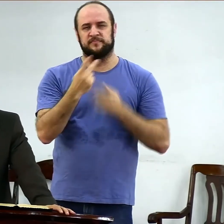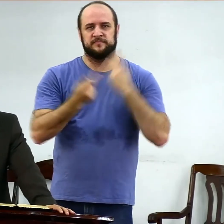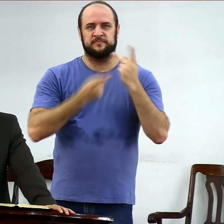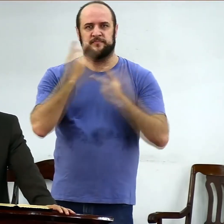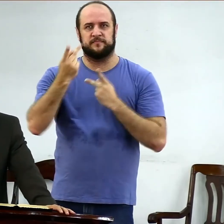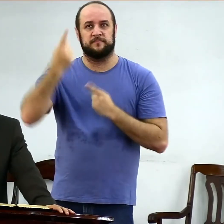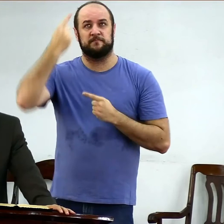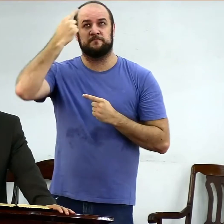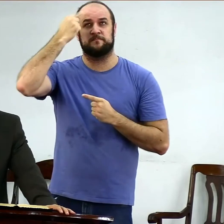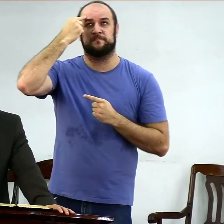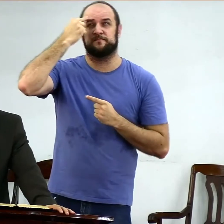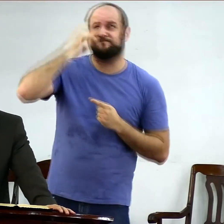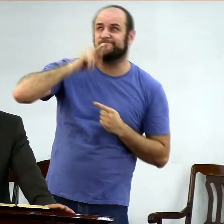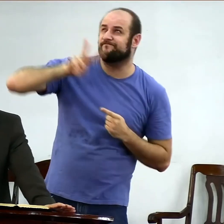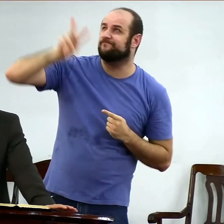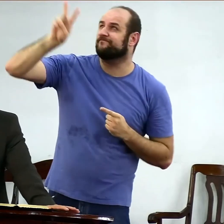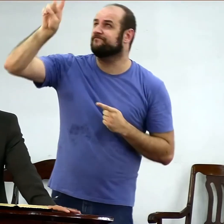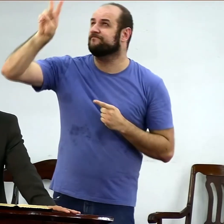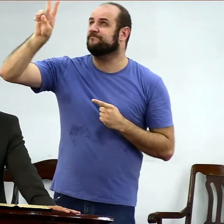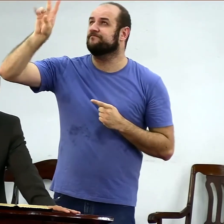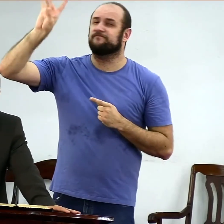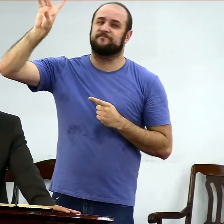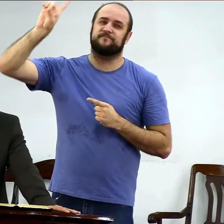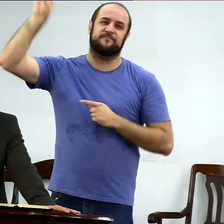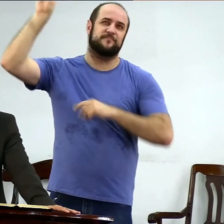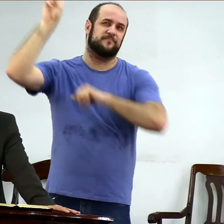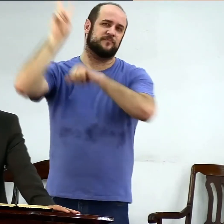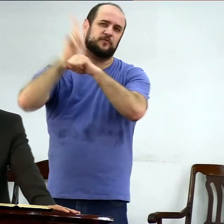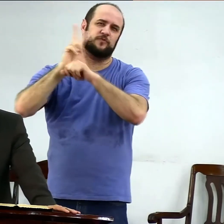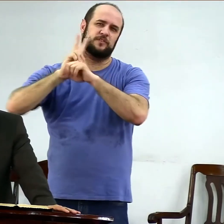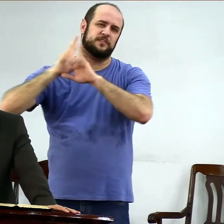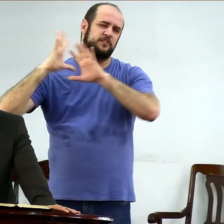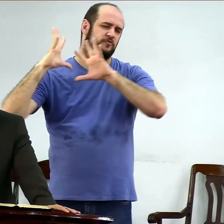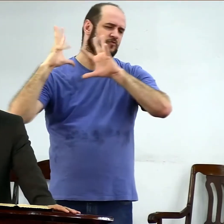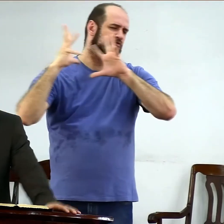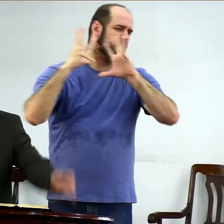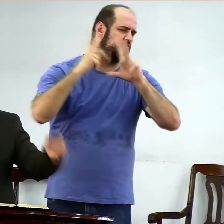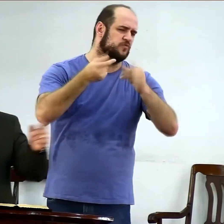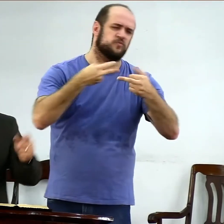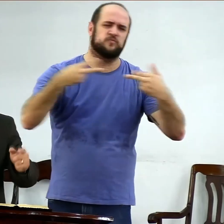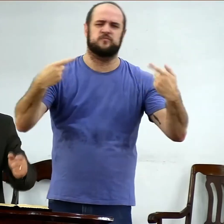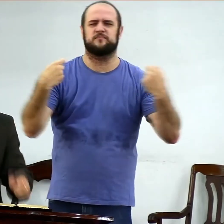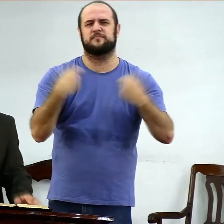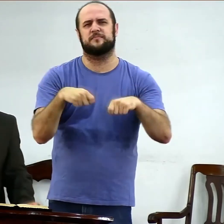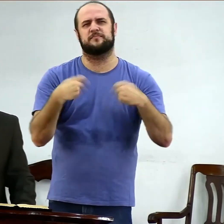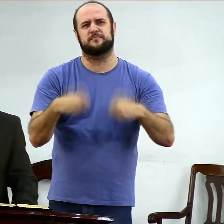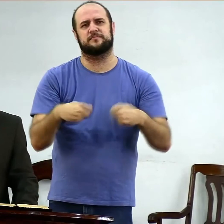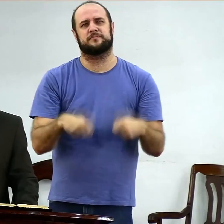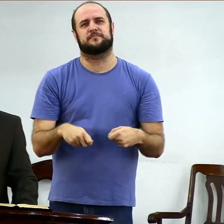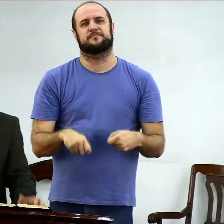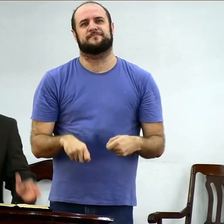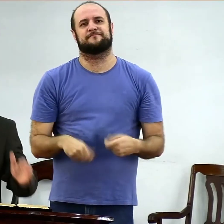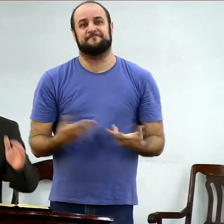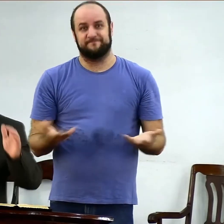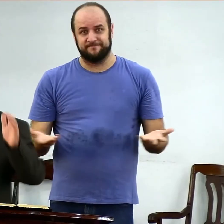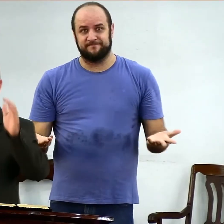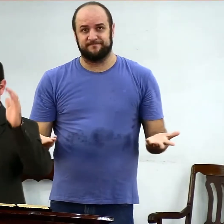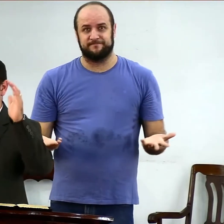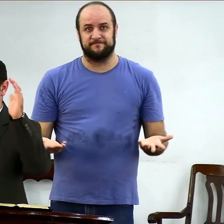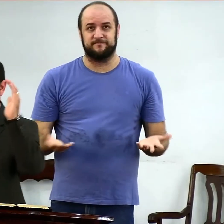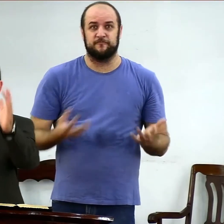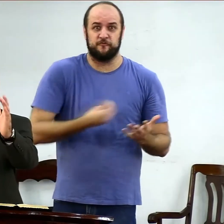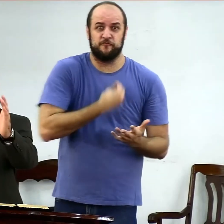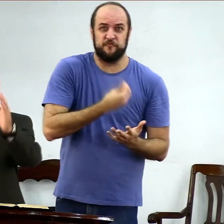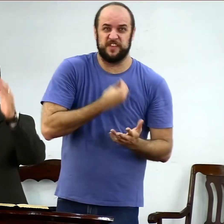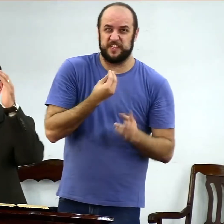seus pensamentos para o alto e Deus cuidará de todas as suas necessidades. Aqui embaixo. Projeta a